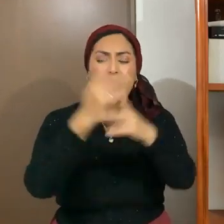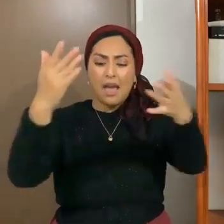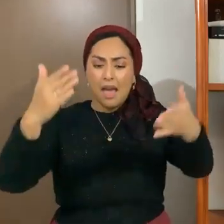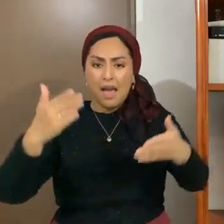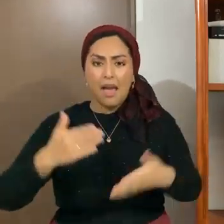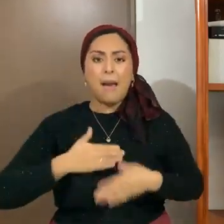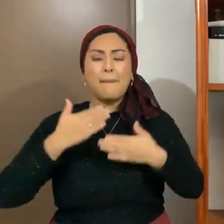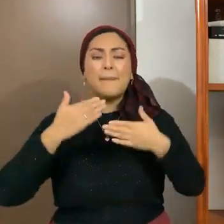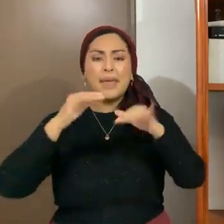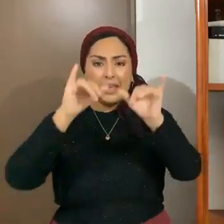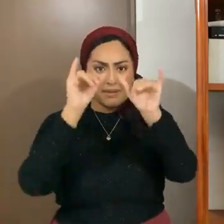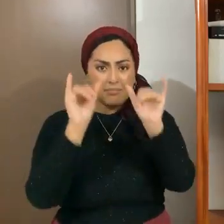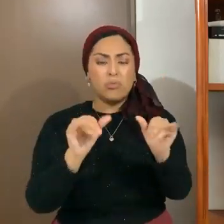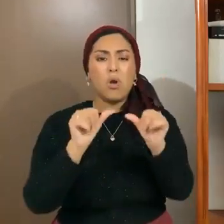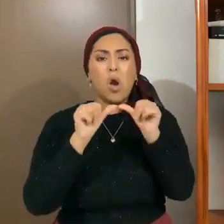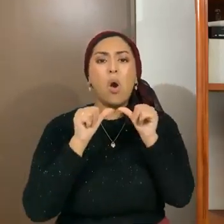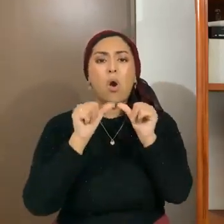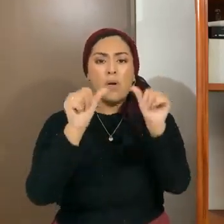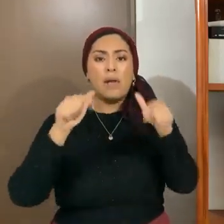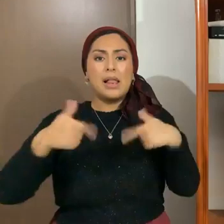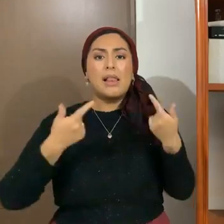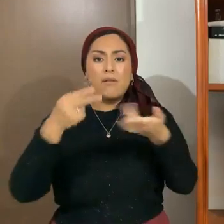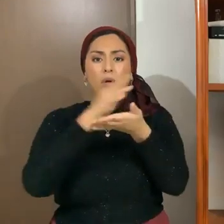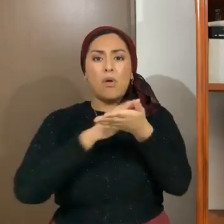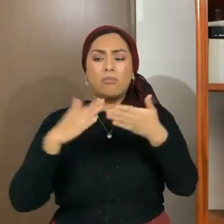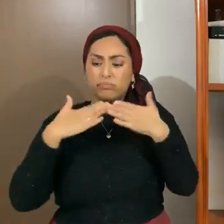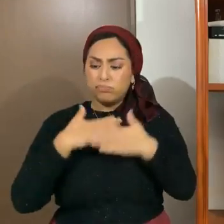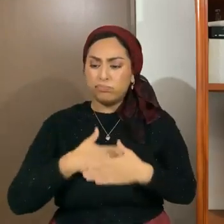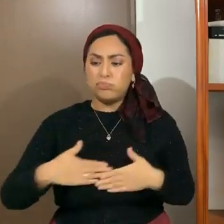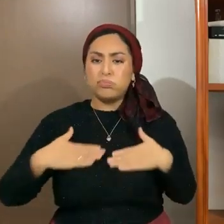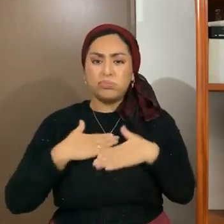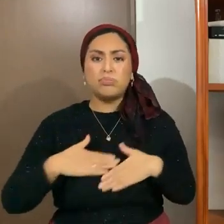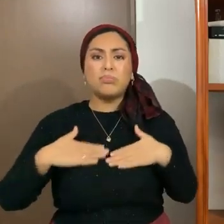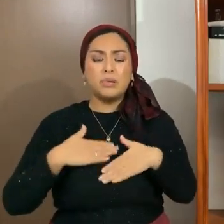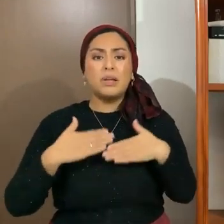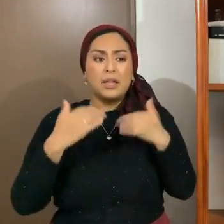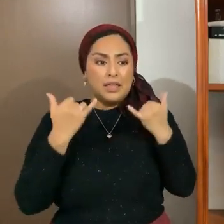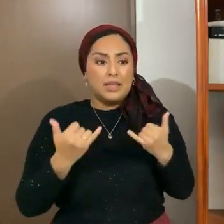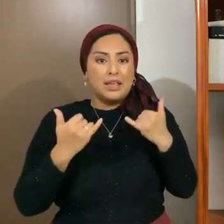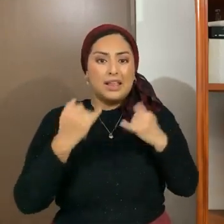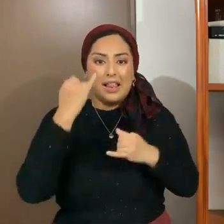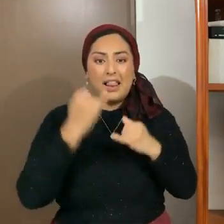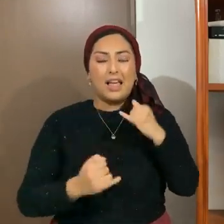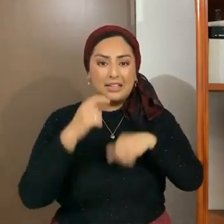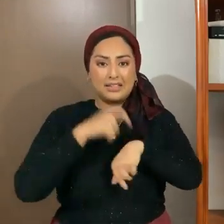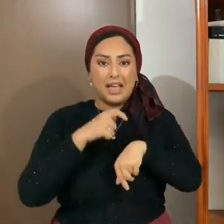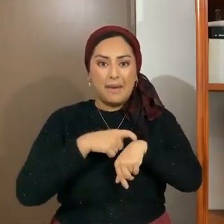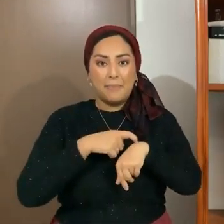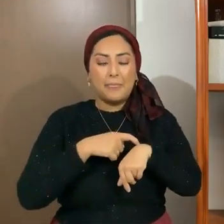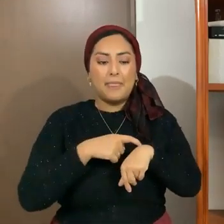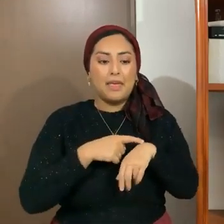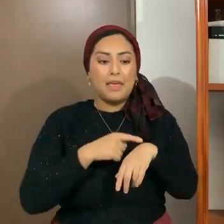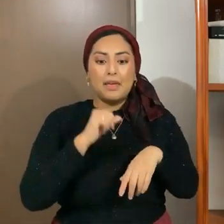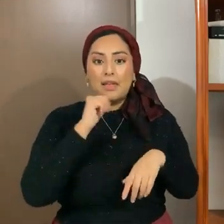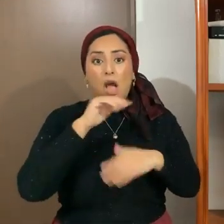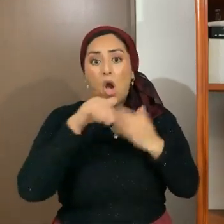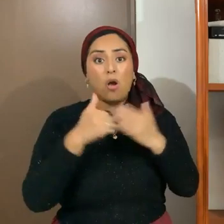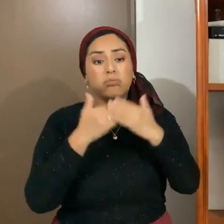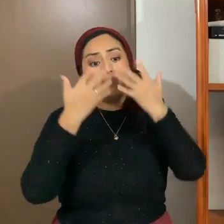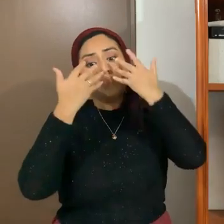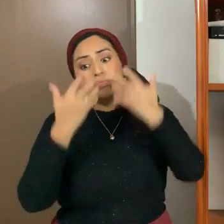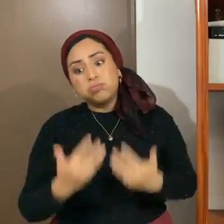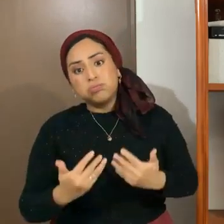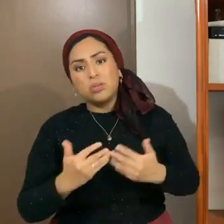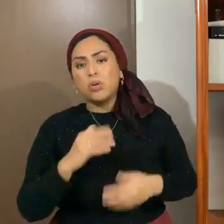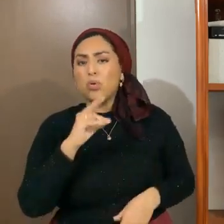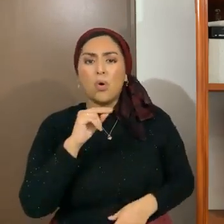gózate, exalta, disfruta. En estos últimos tiempos no todas las cosas son ¿cómo decirlo?, tristes o